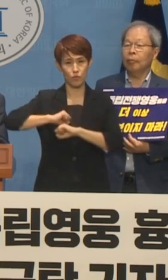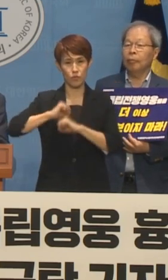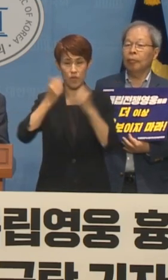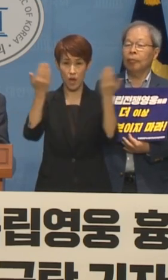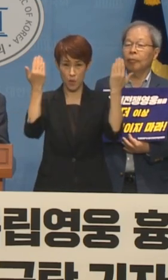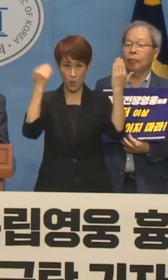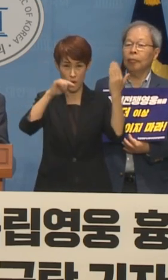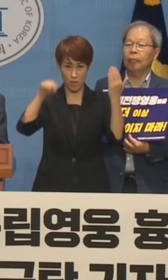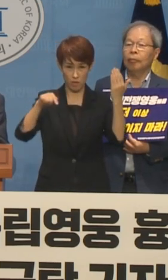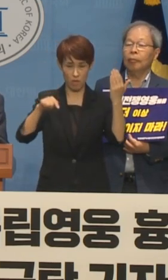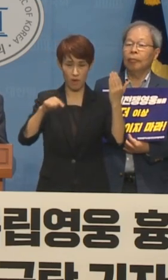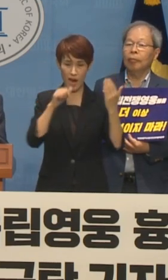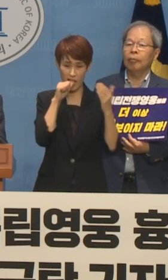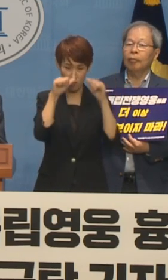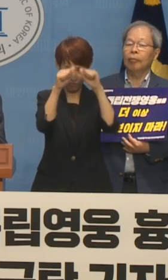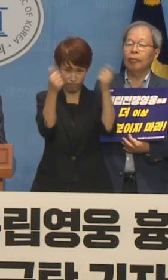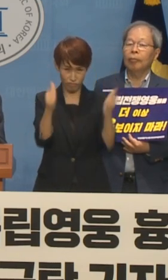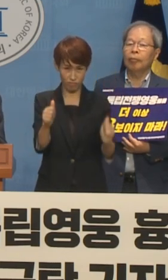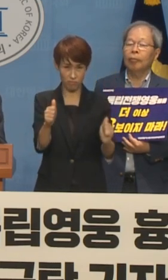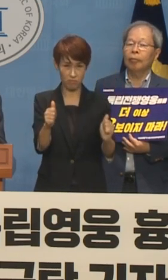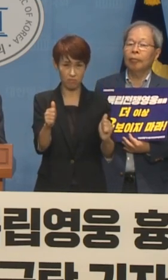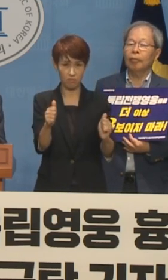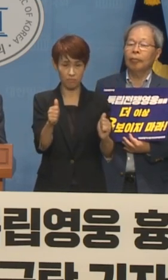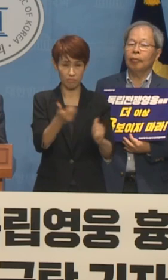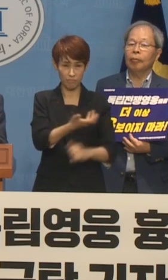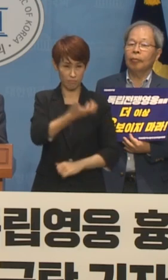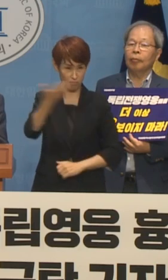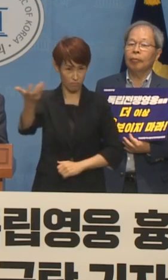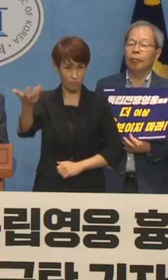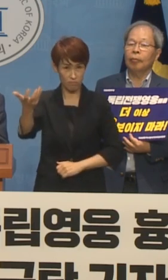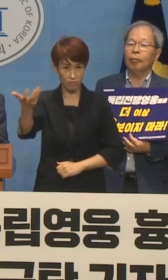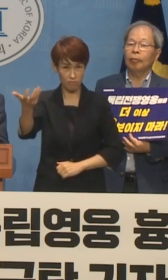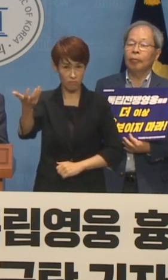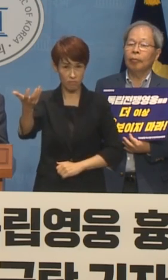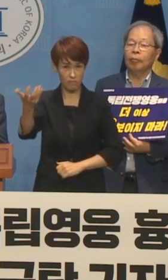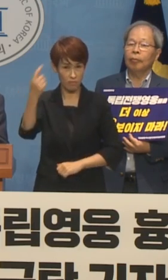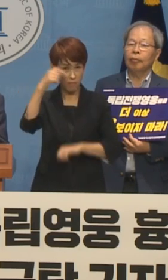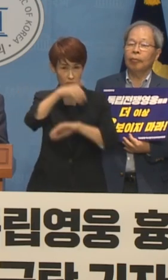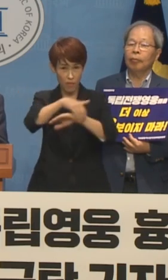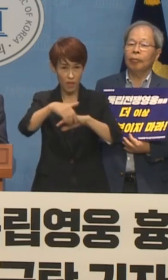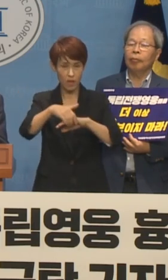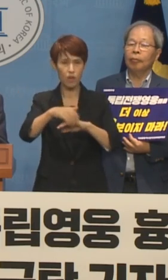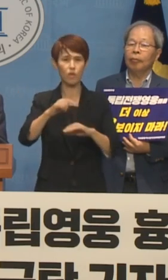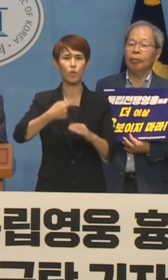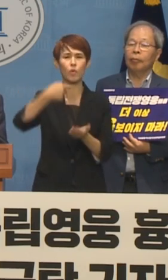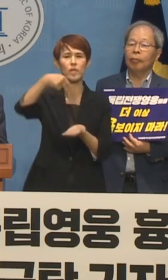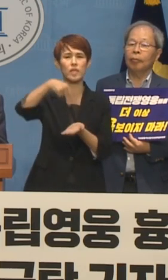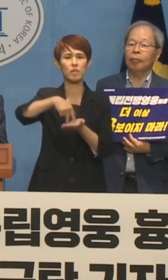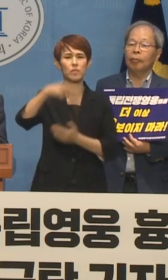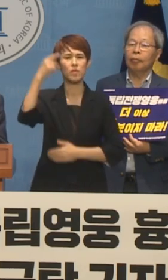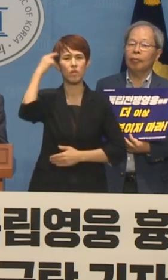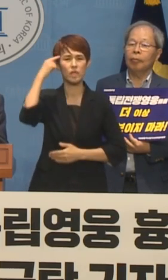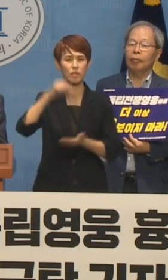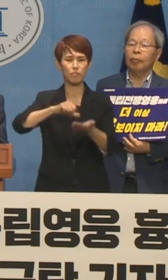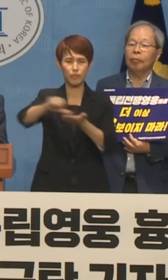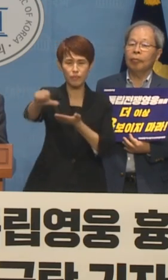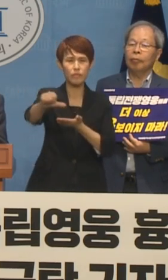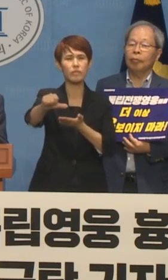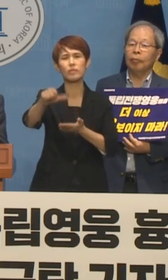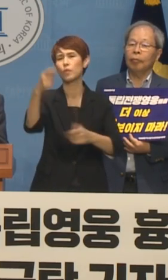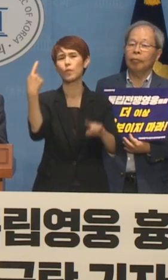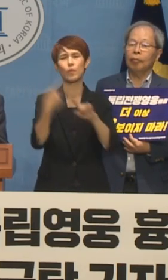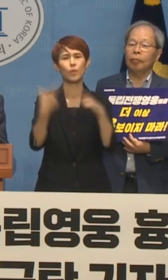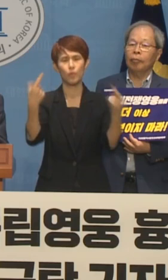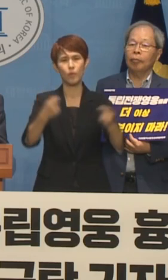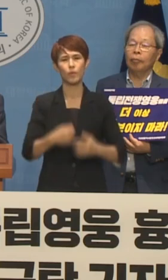육군사관학교에서 그 흉상들을 치우겠다는 것은 독립정신을 제거하겠다는